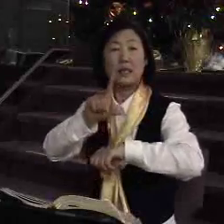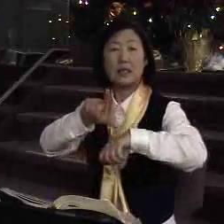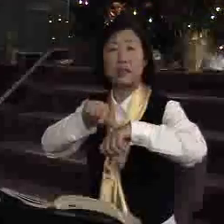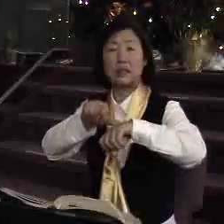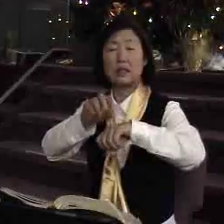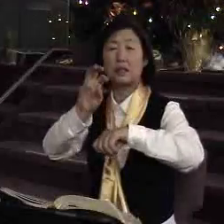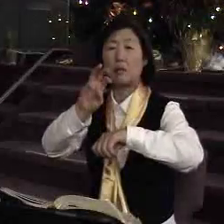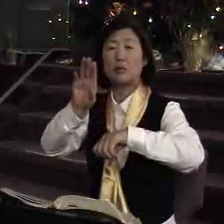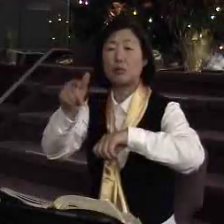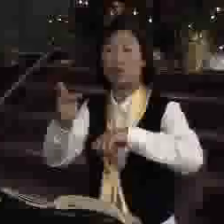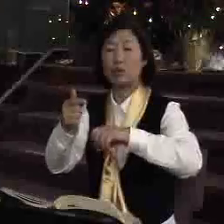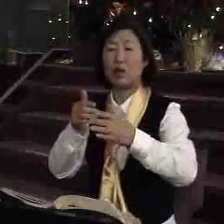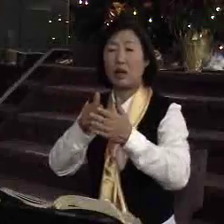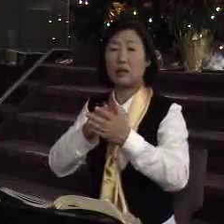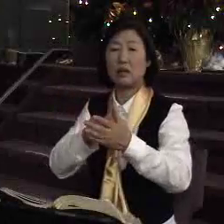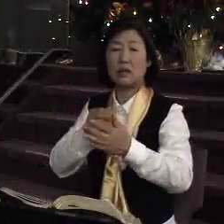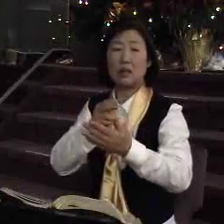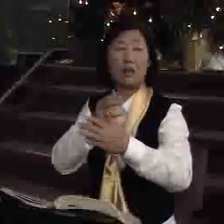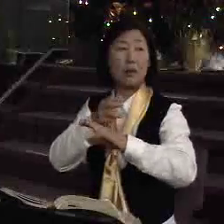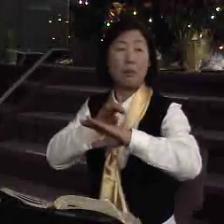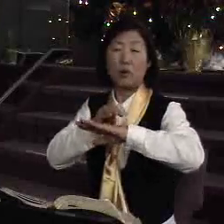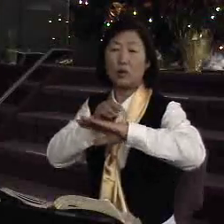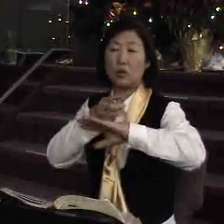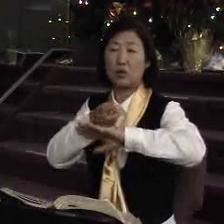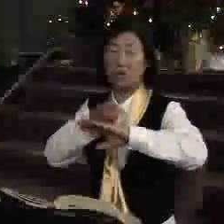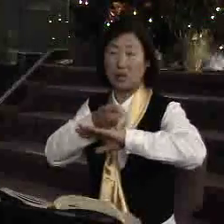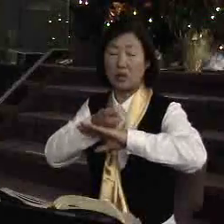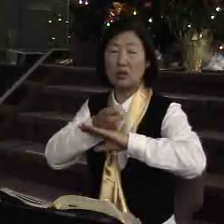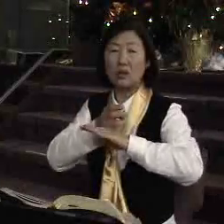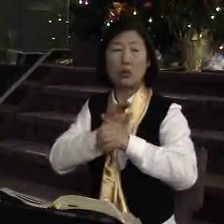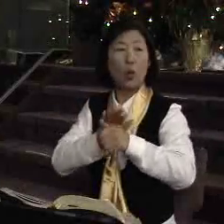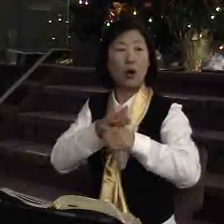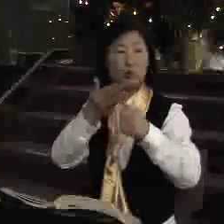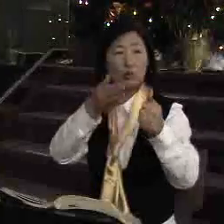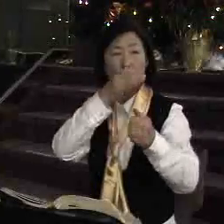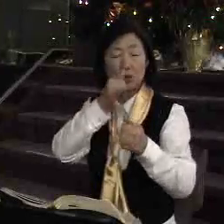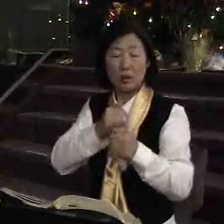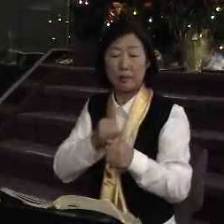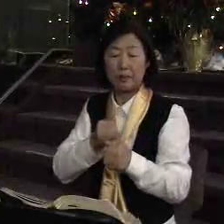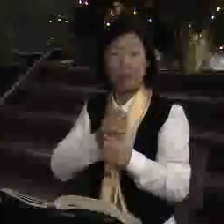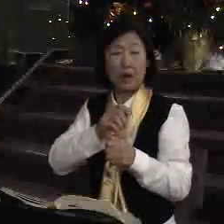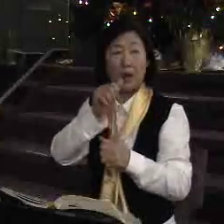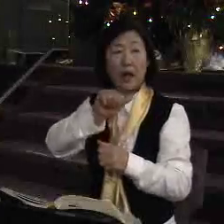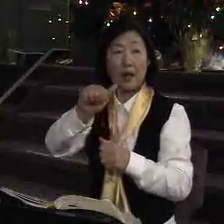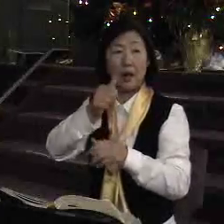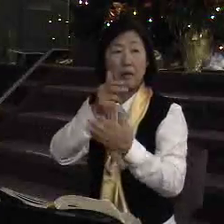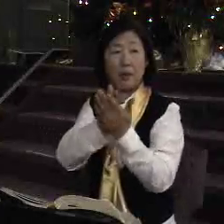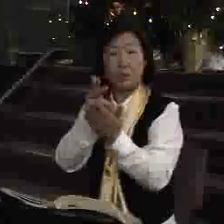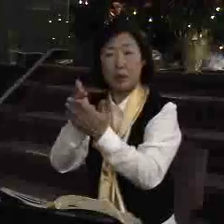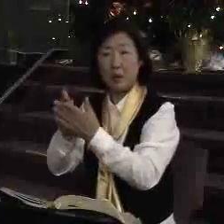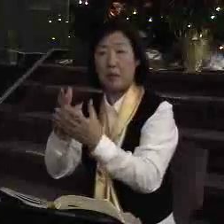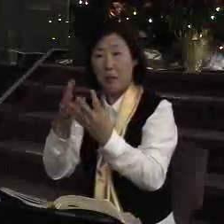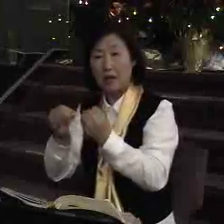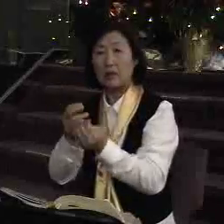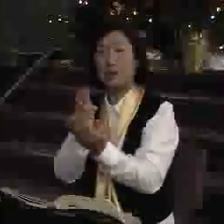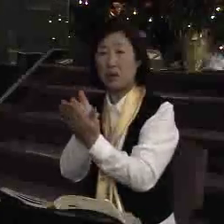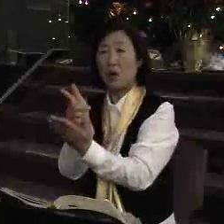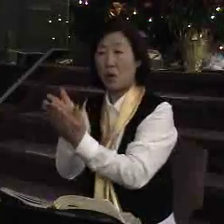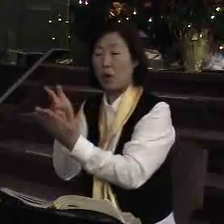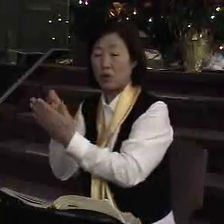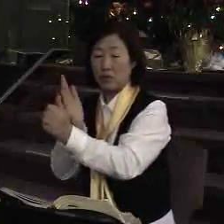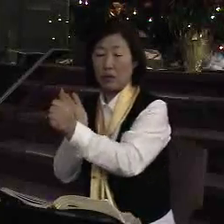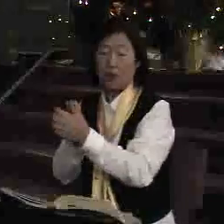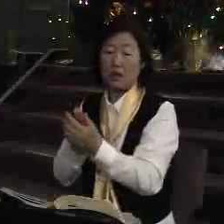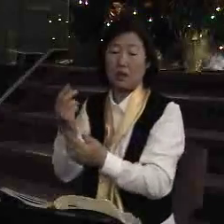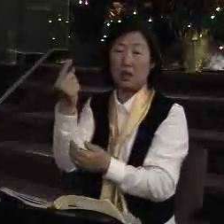운행을 합니다. NI 팜스에 주차하시고 더 많이 기도하실 수 있는 그러한 시간 되시기 바랍니다. 다음 주일은 2009년